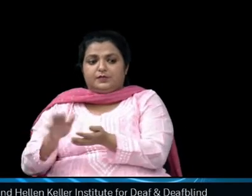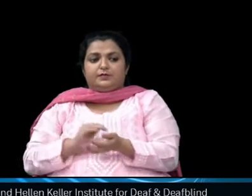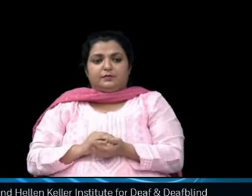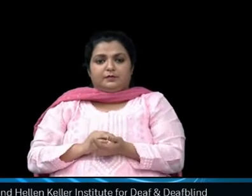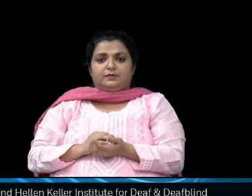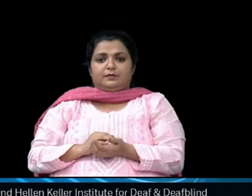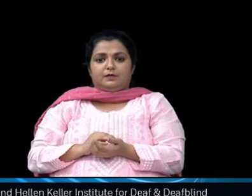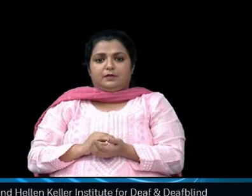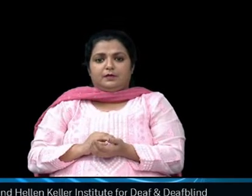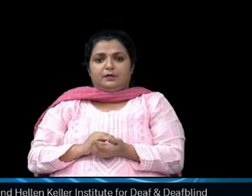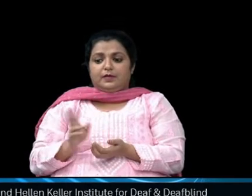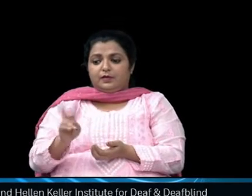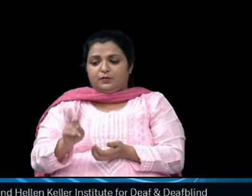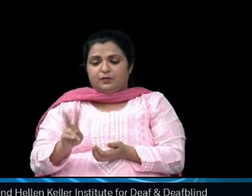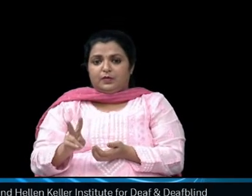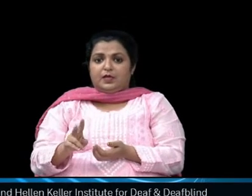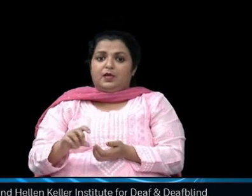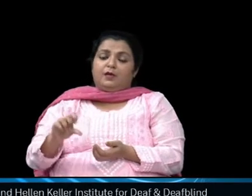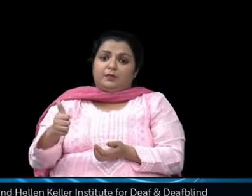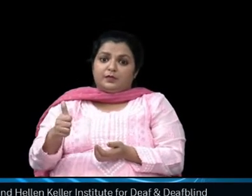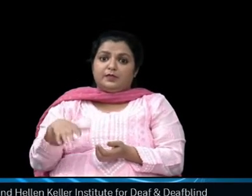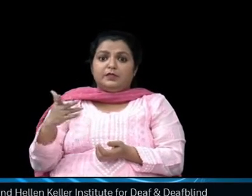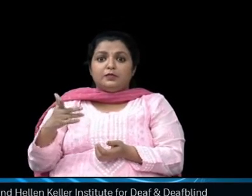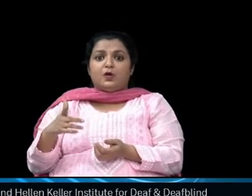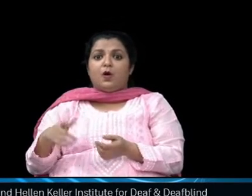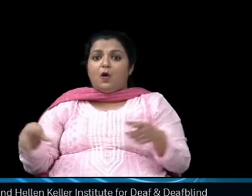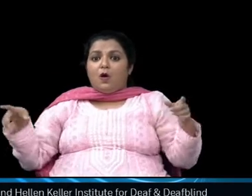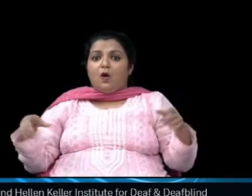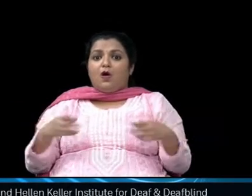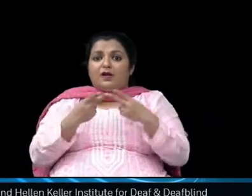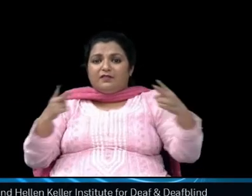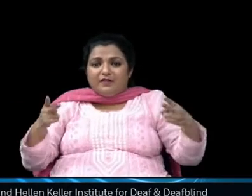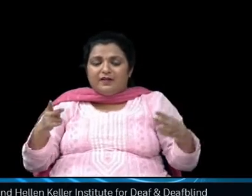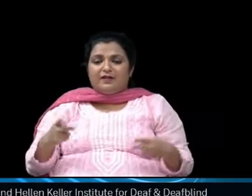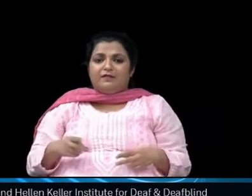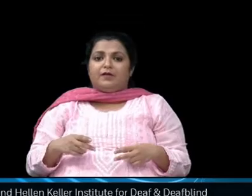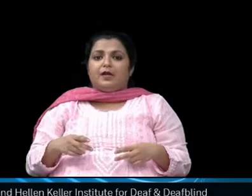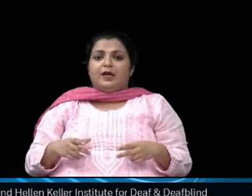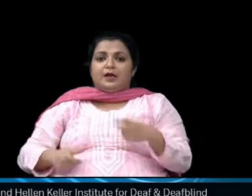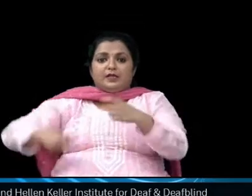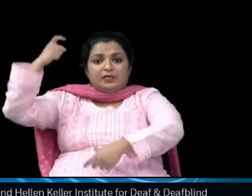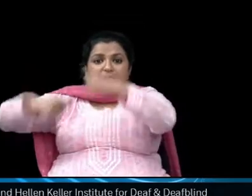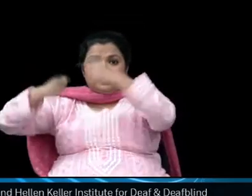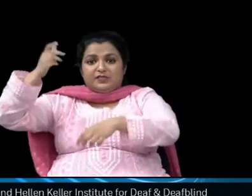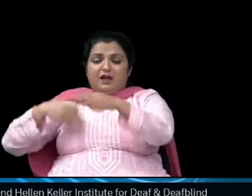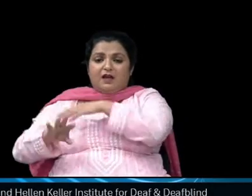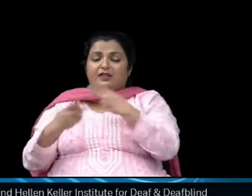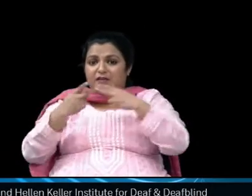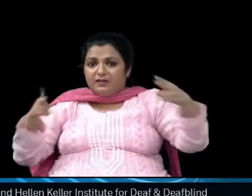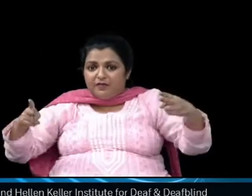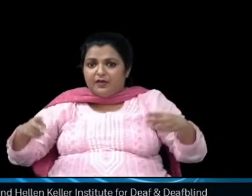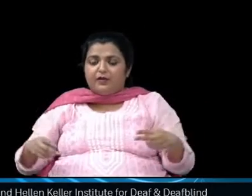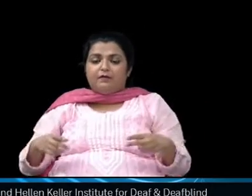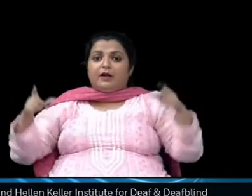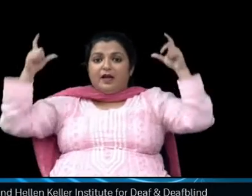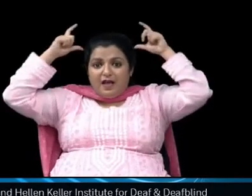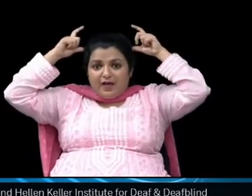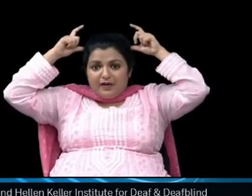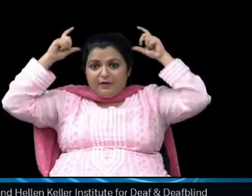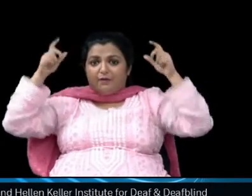देता है या करता आट्राइगोनिस या वर्षाद अग्राइगोनिस